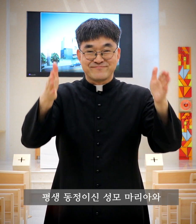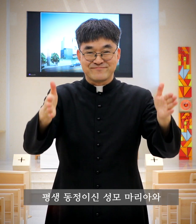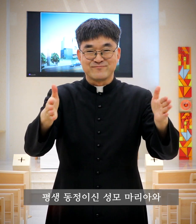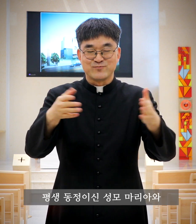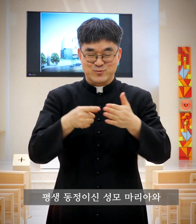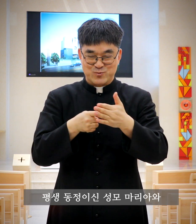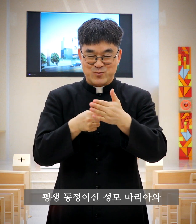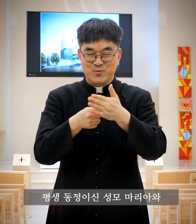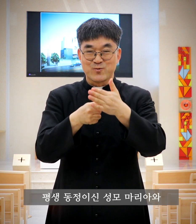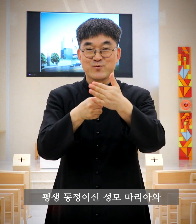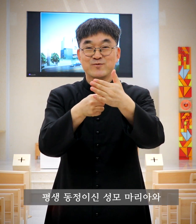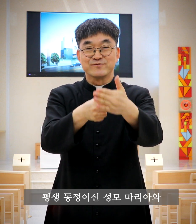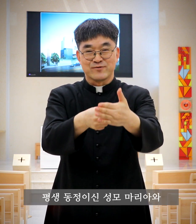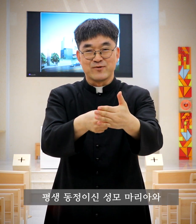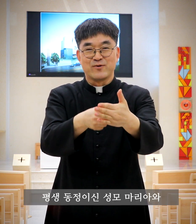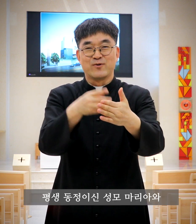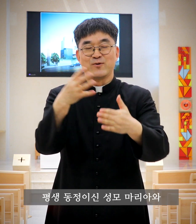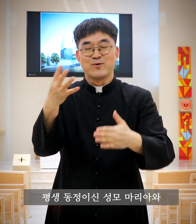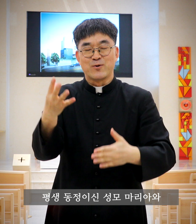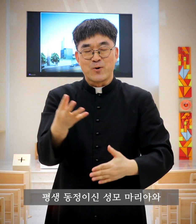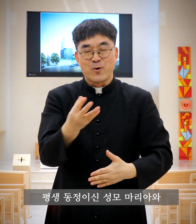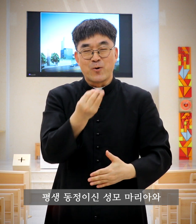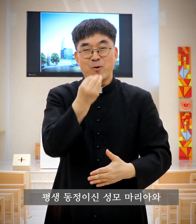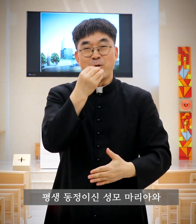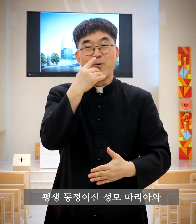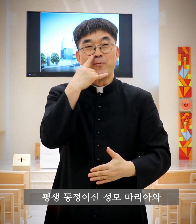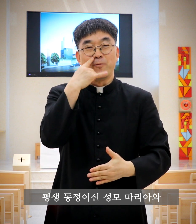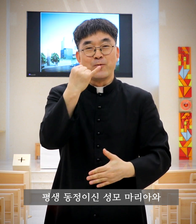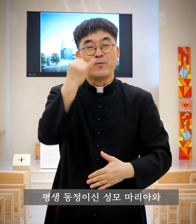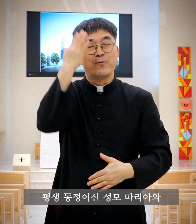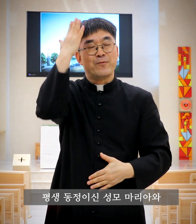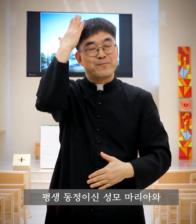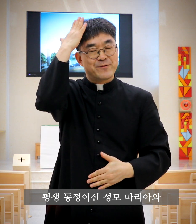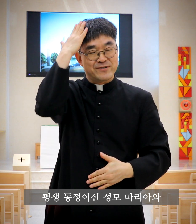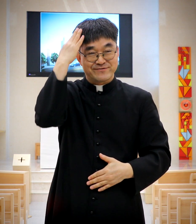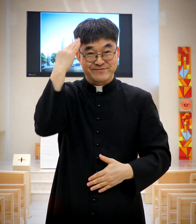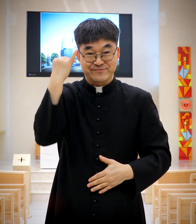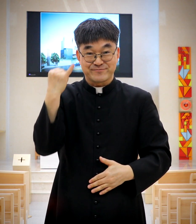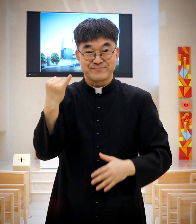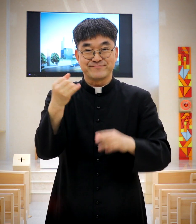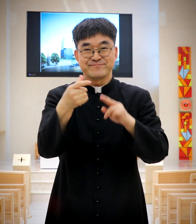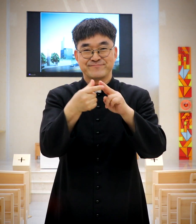평생 동정이신 성모 마리아와